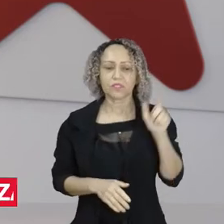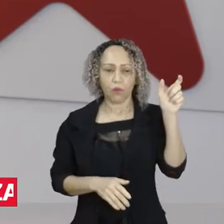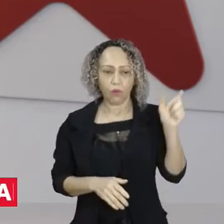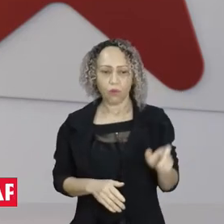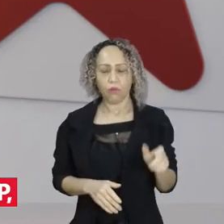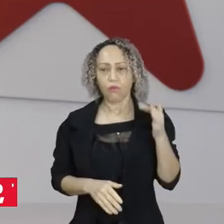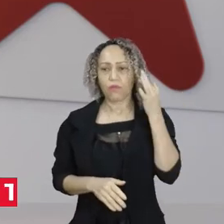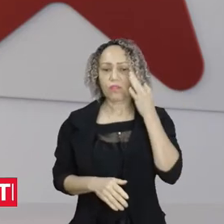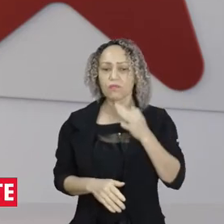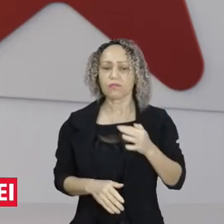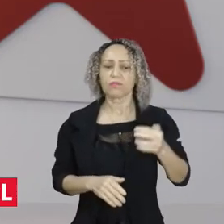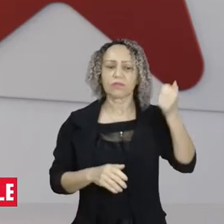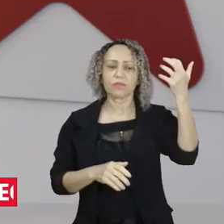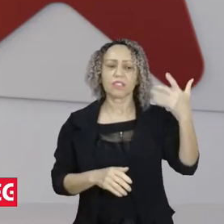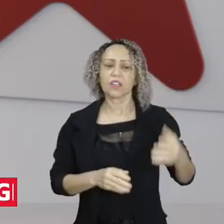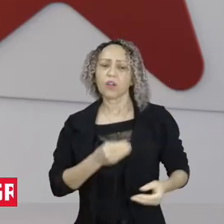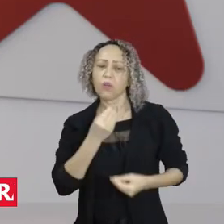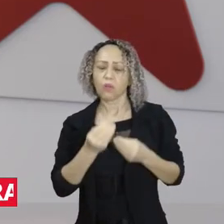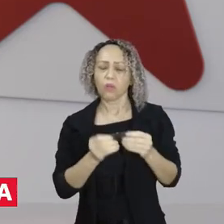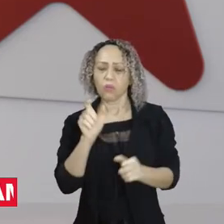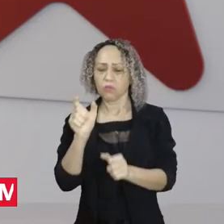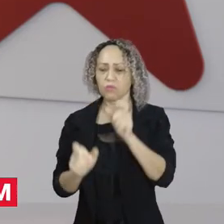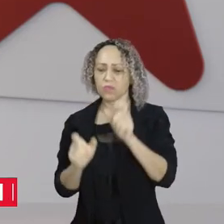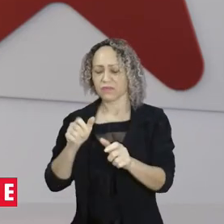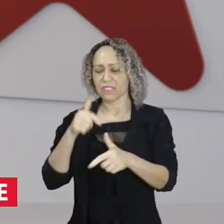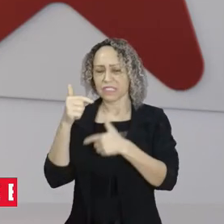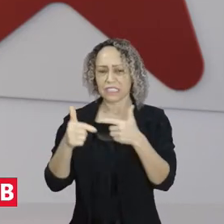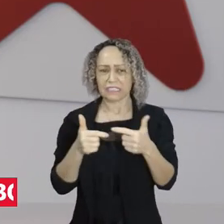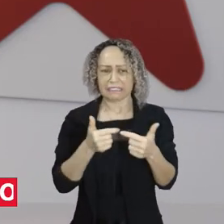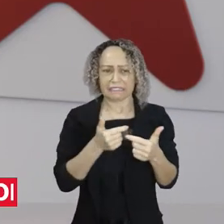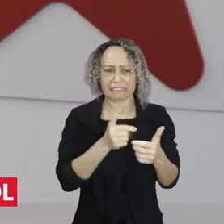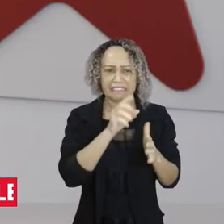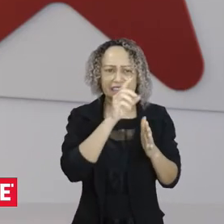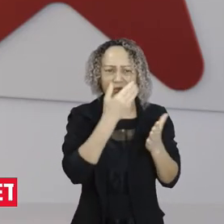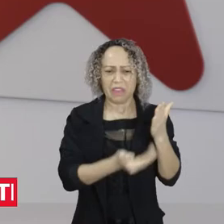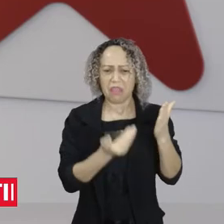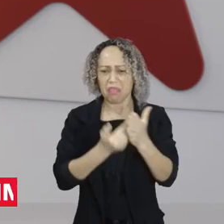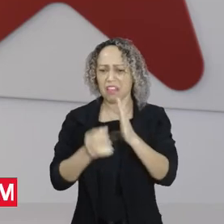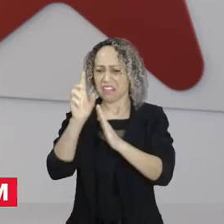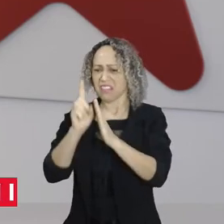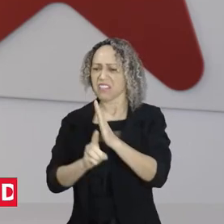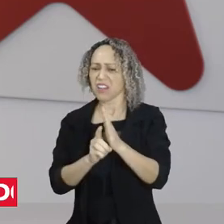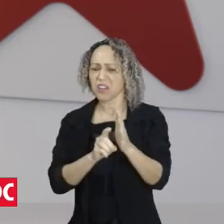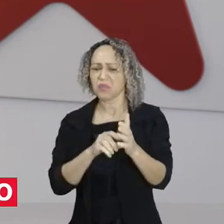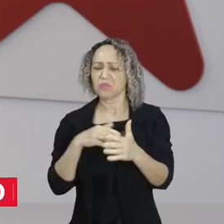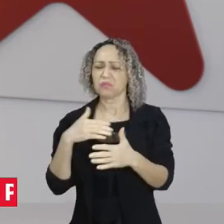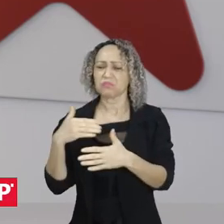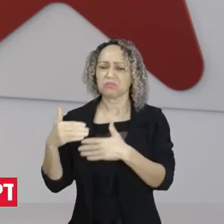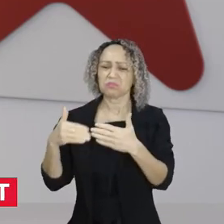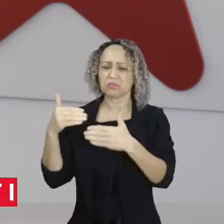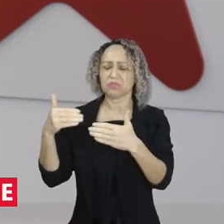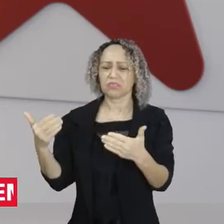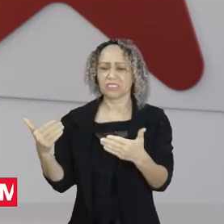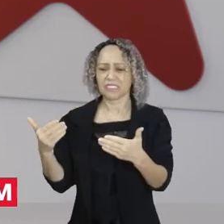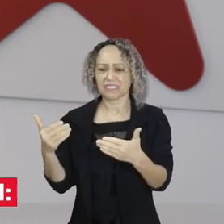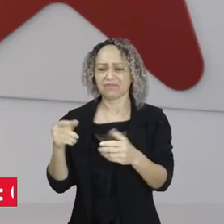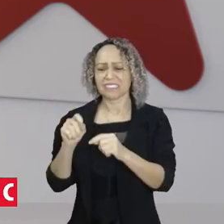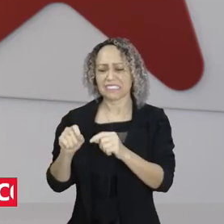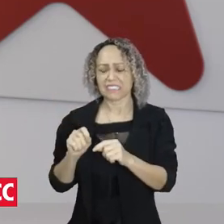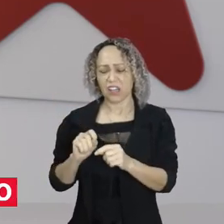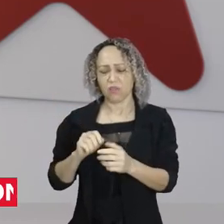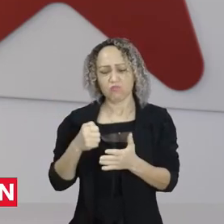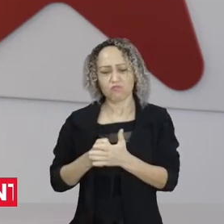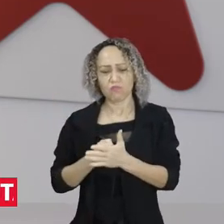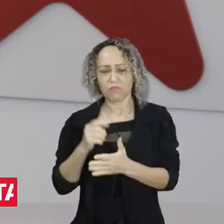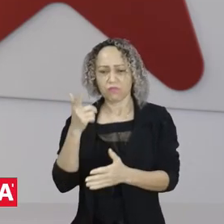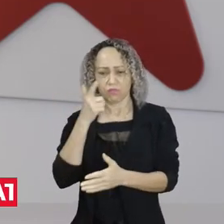trabalhadores estão perdendo direitos adquiridos ao longo da história nas negociações coletivas para garantir a vaga de emprego. E a